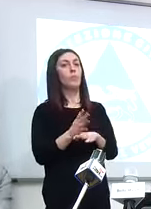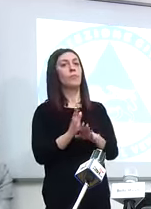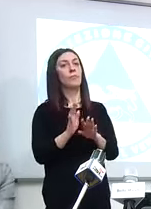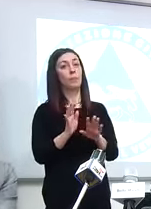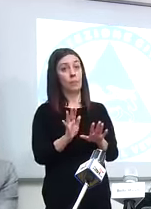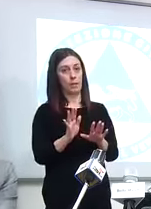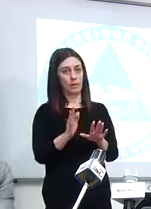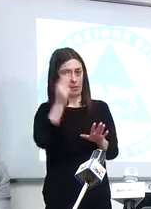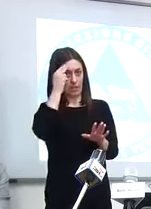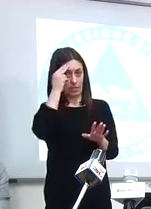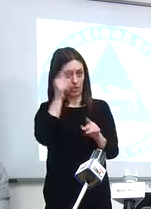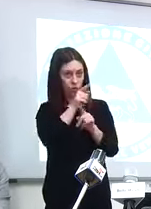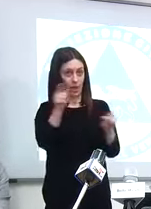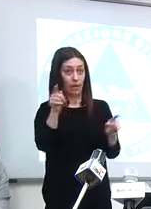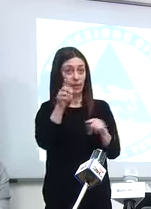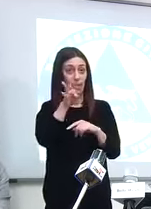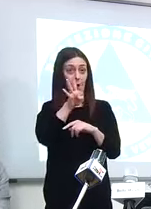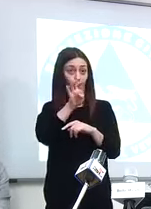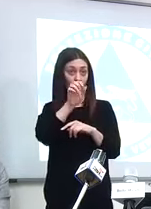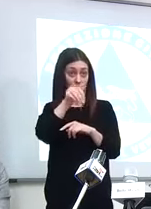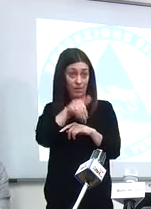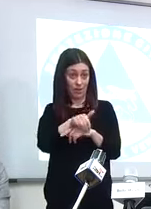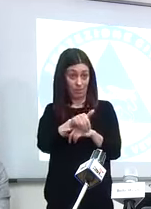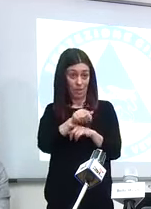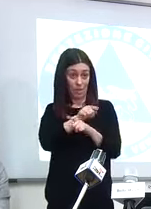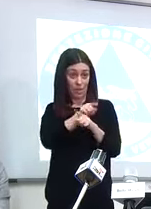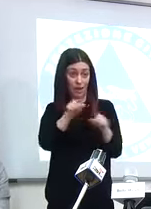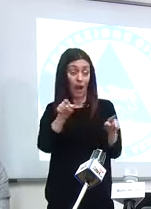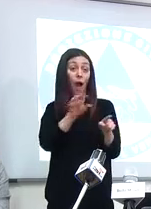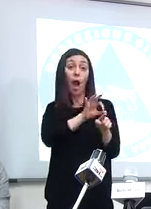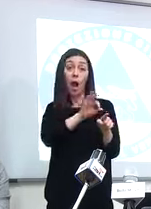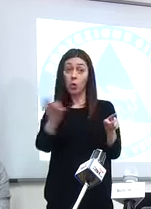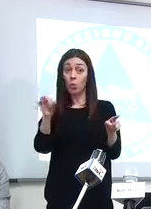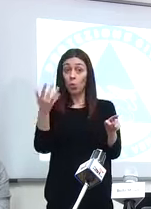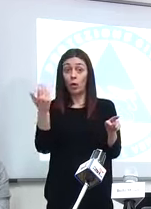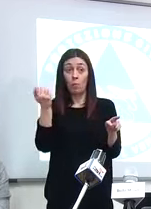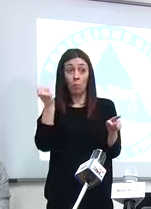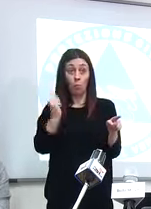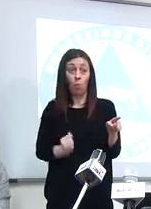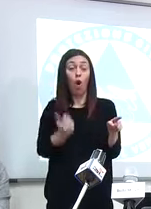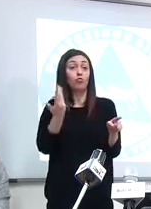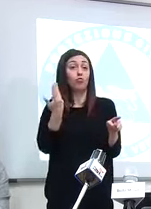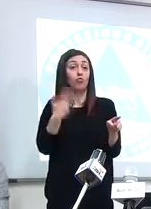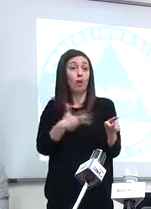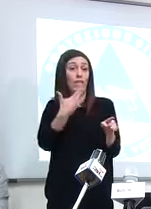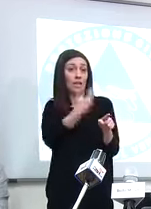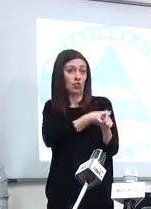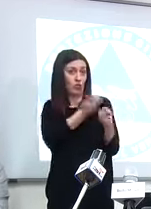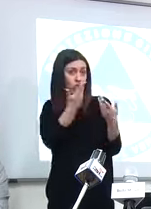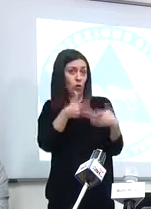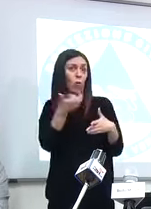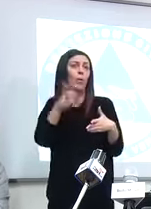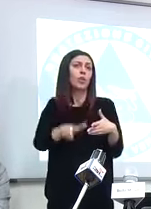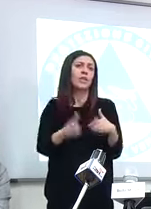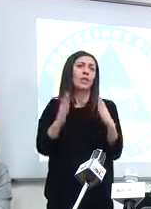Tenete conto che su questi 40.000 ci può essere qualcuno che è stato vaccinato perché è dentro le case di riposo. Cioè,